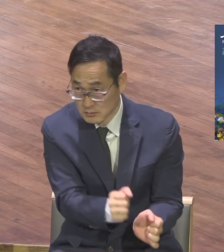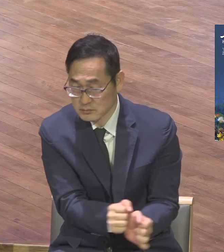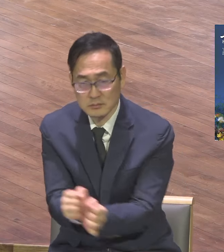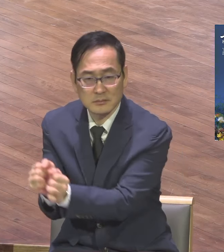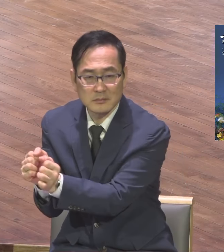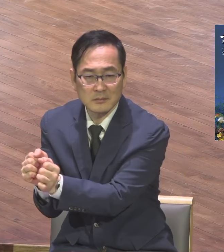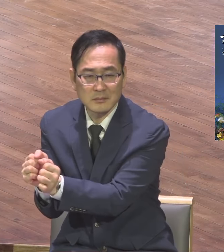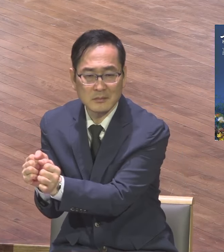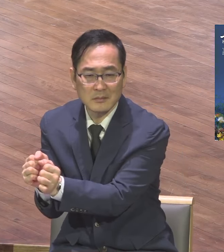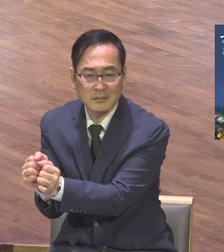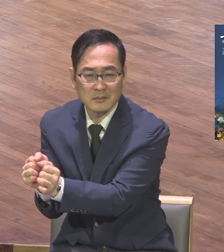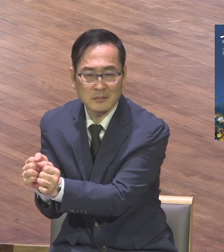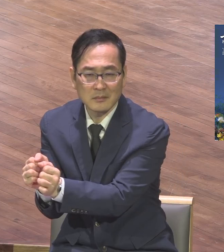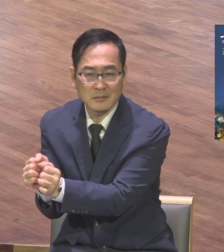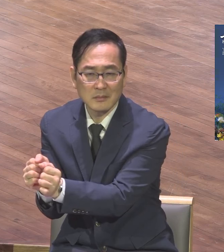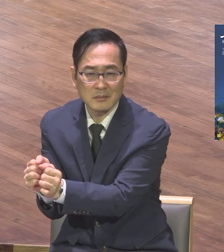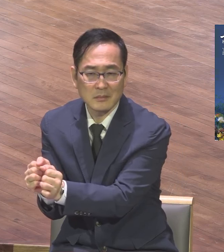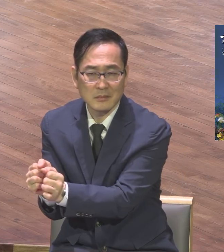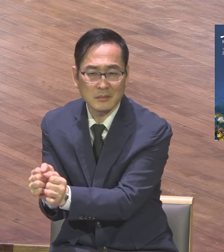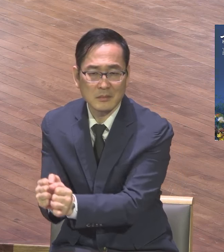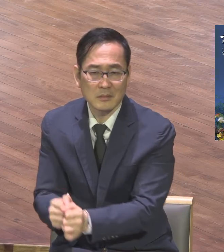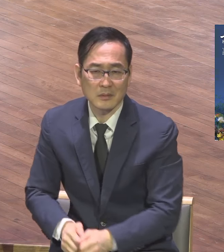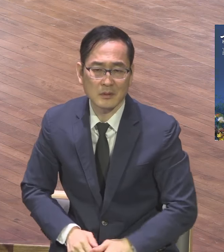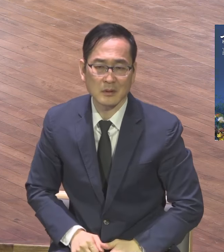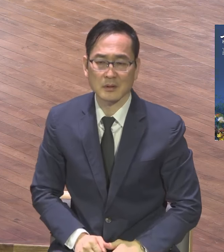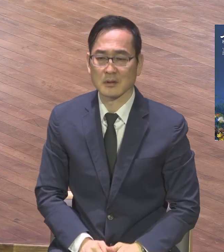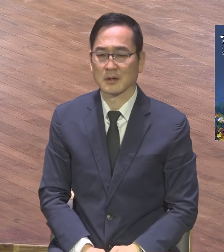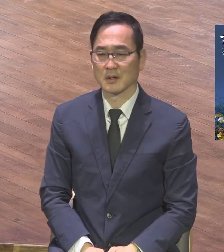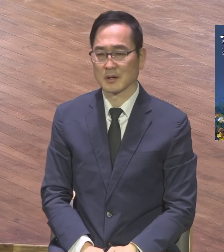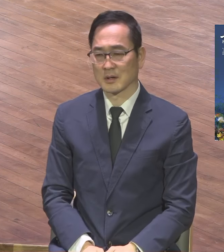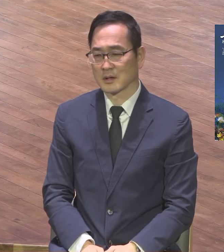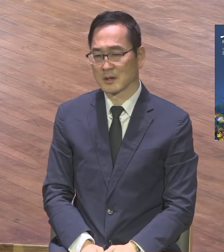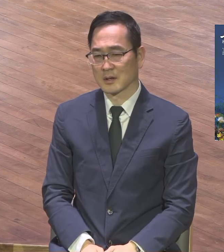정말 심각한 문제는요, 영적 지식이 부족한